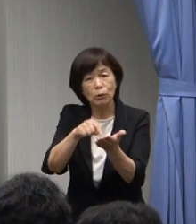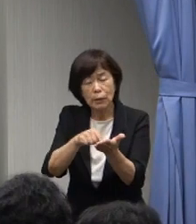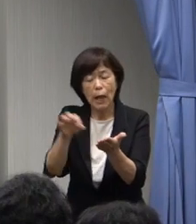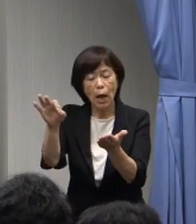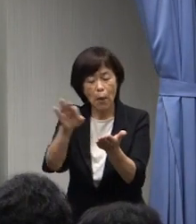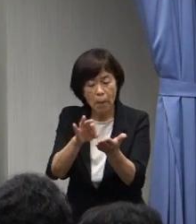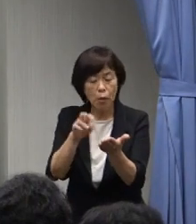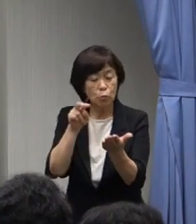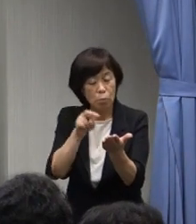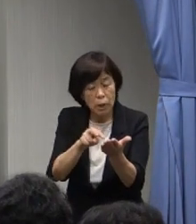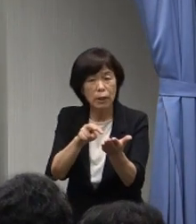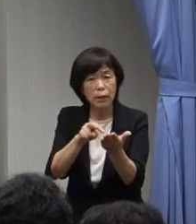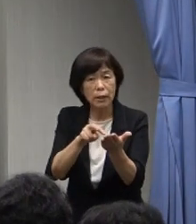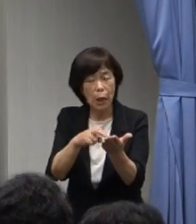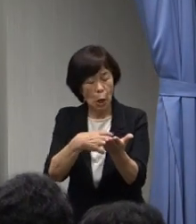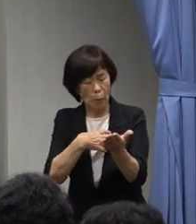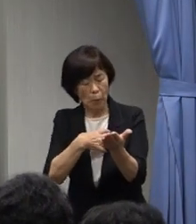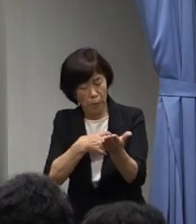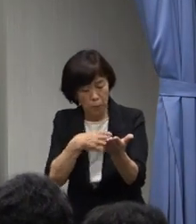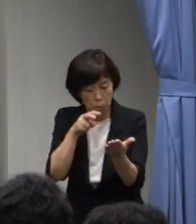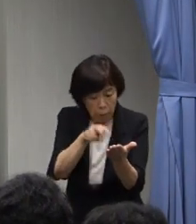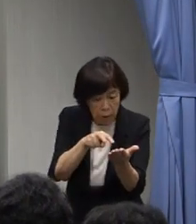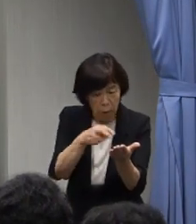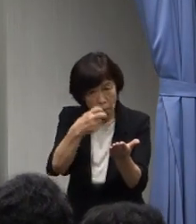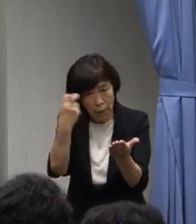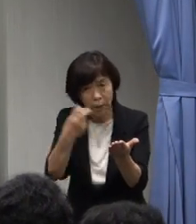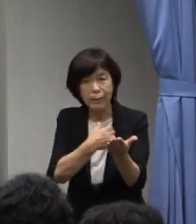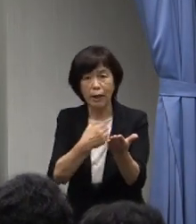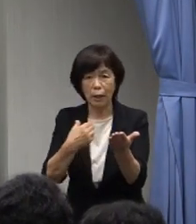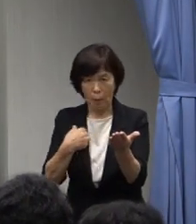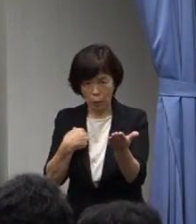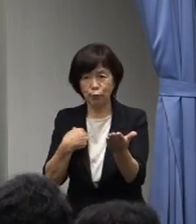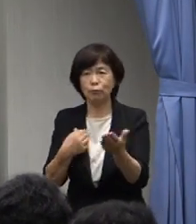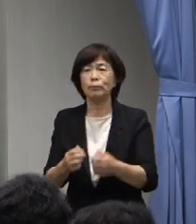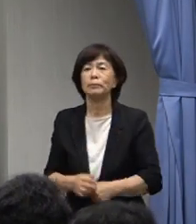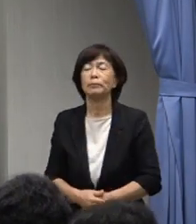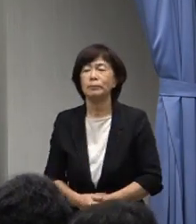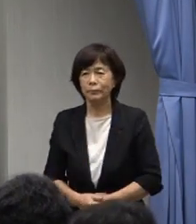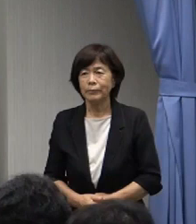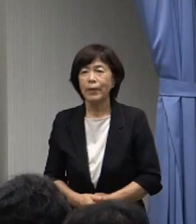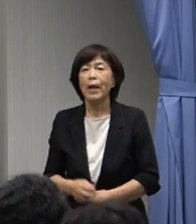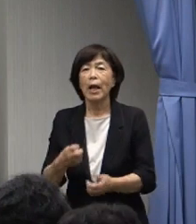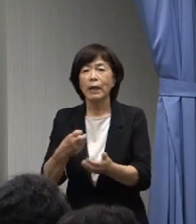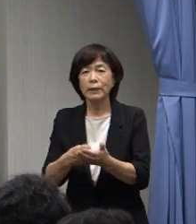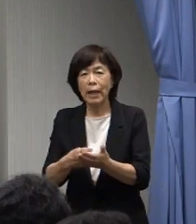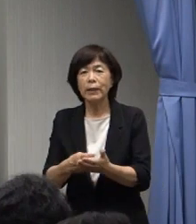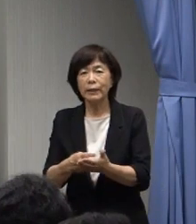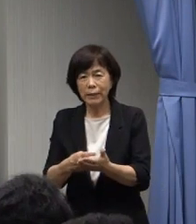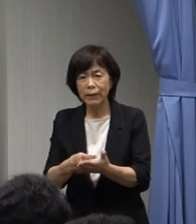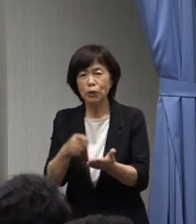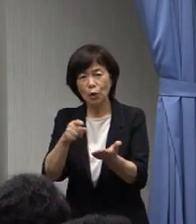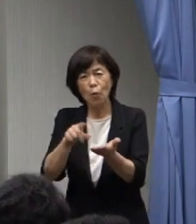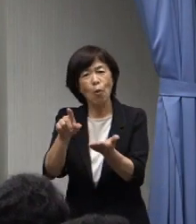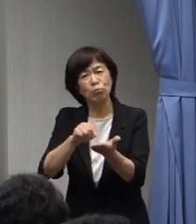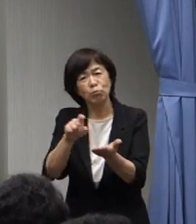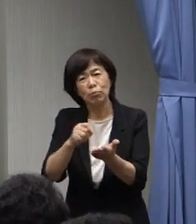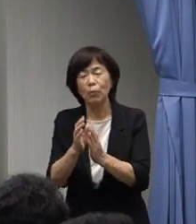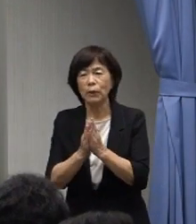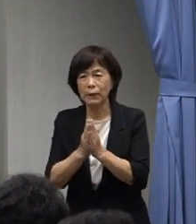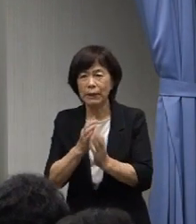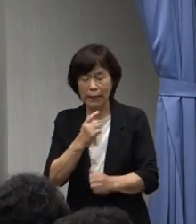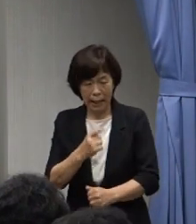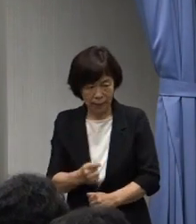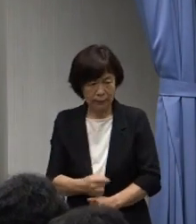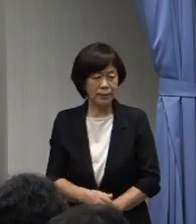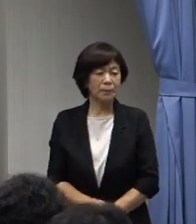で、このリスクが高いような時には発信がされることになりますので、ぜひ注意をしていただけたらと思います。で、